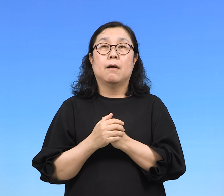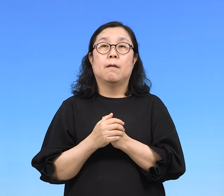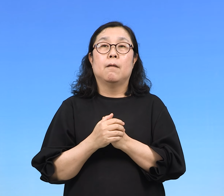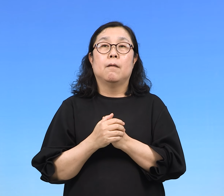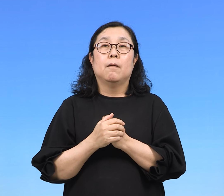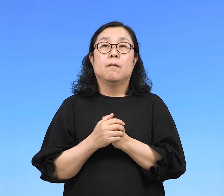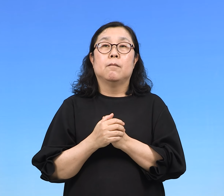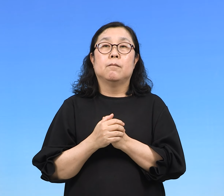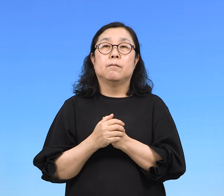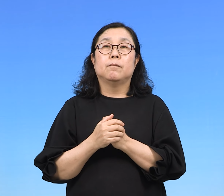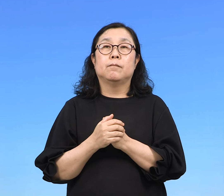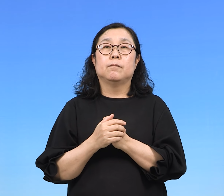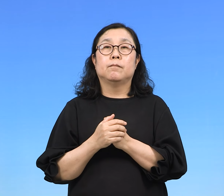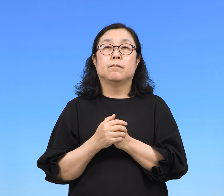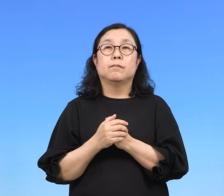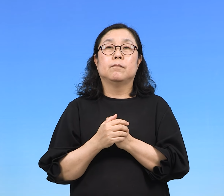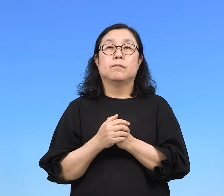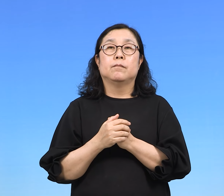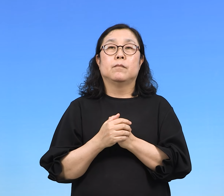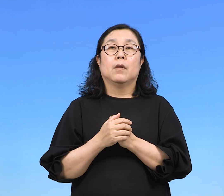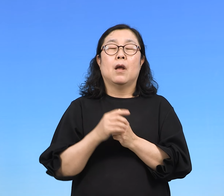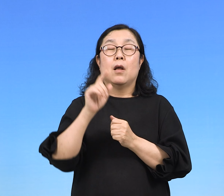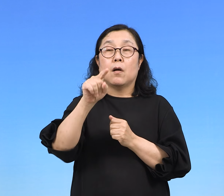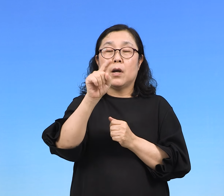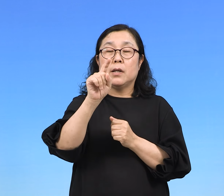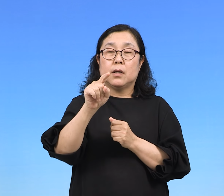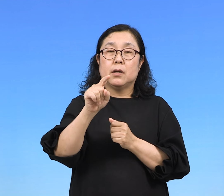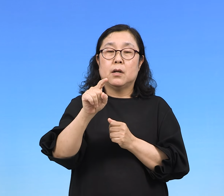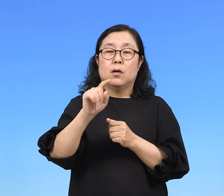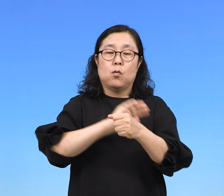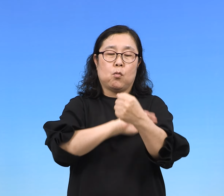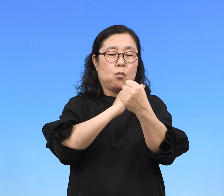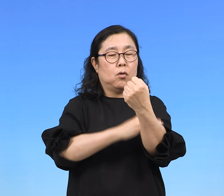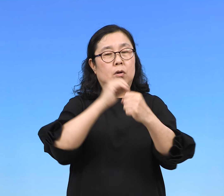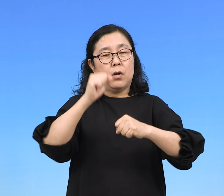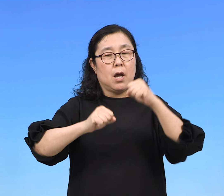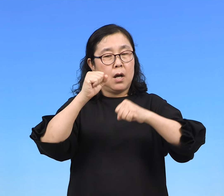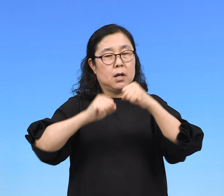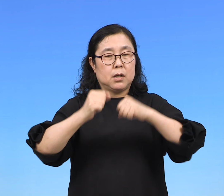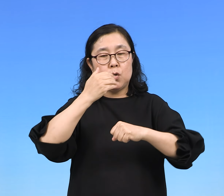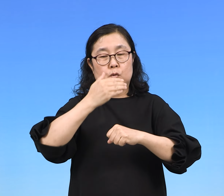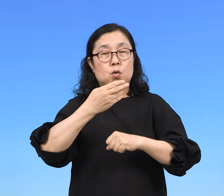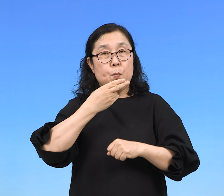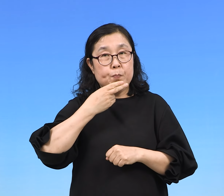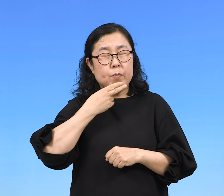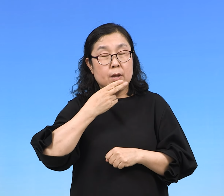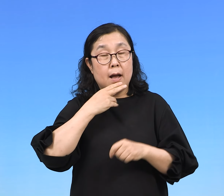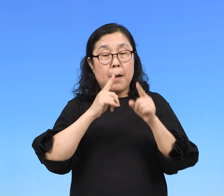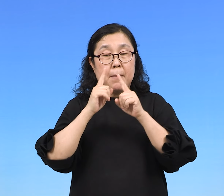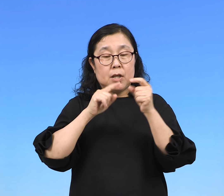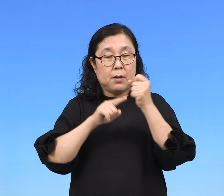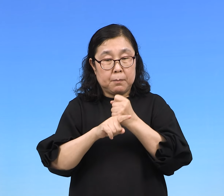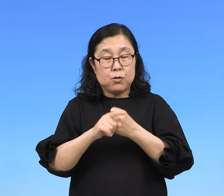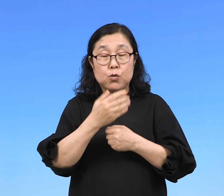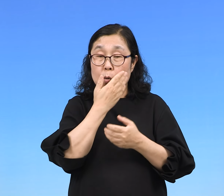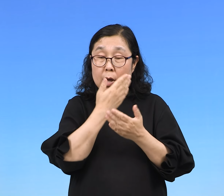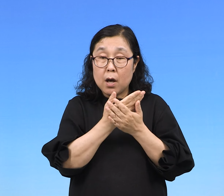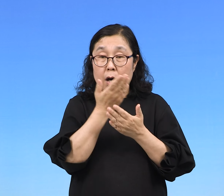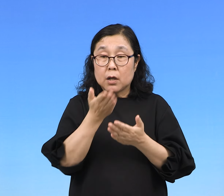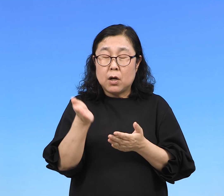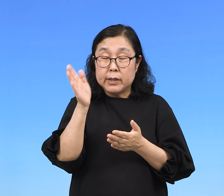행하실 수 없어. 제가 지금 무게중심을 앞에다 두니까요, 거기서는 아무 권능도 행하실 수 없어. 이 말씀의